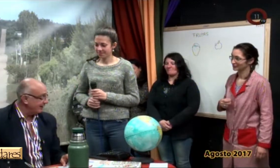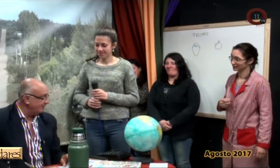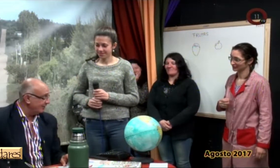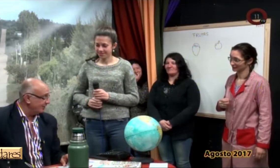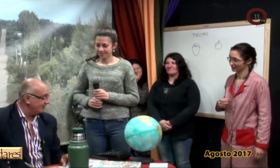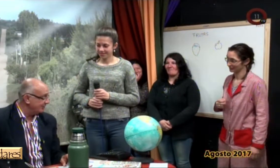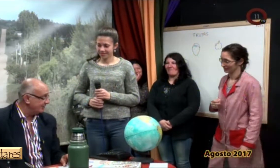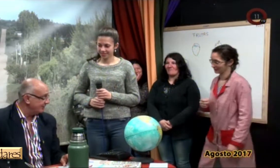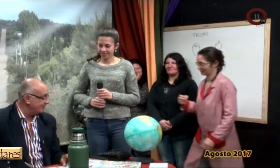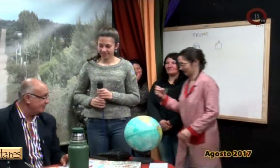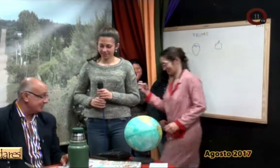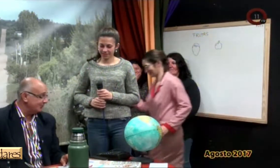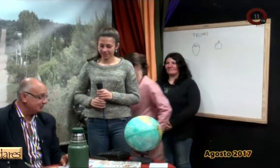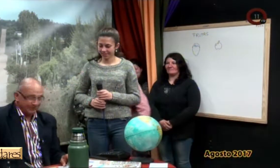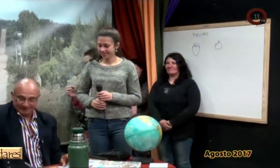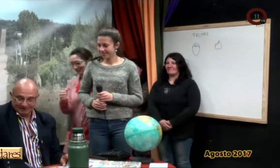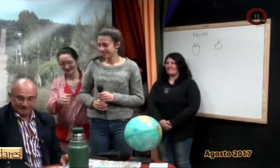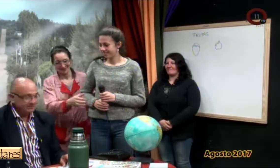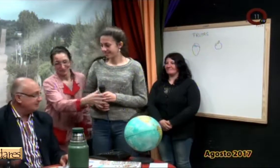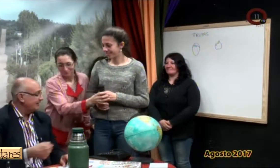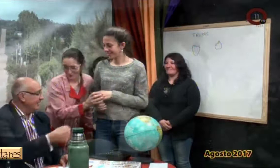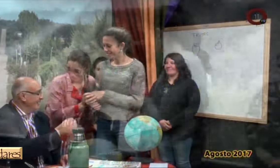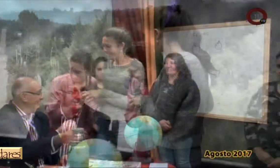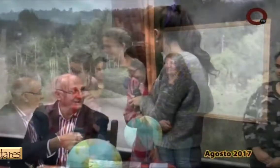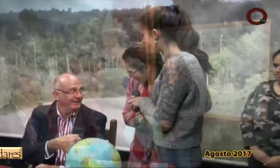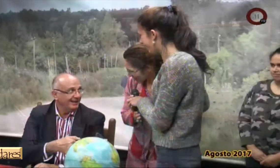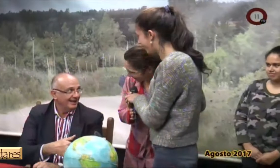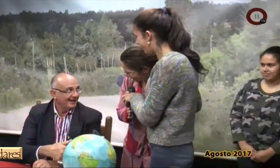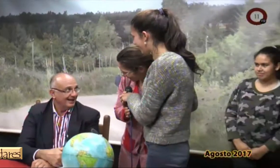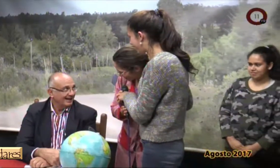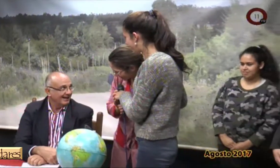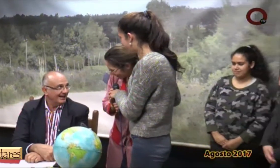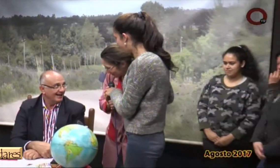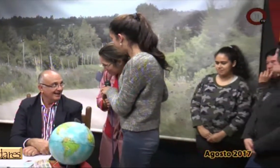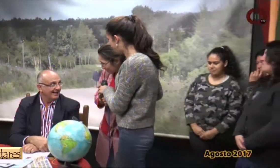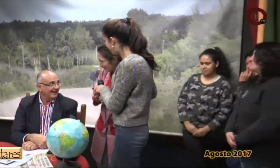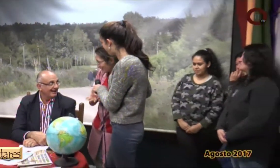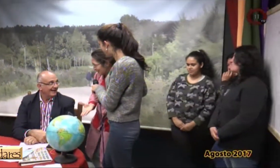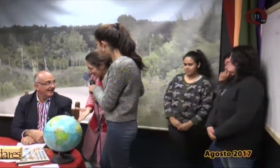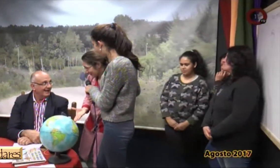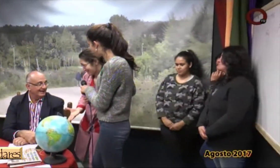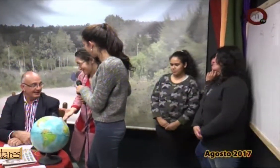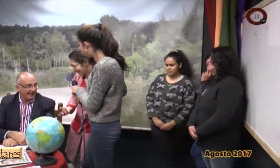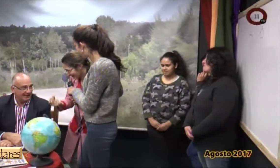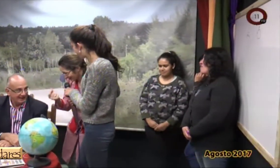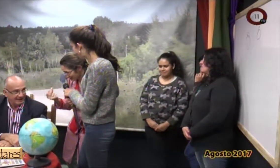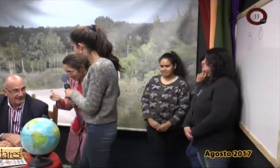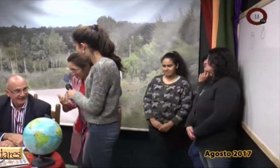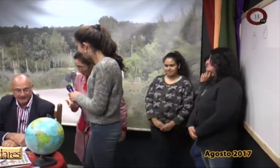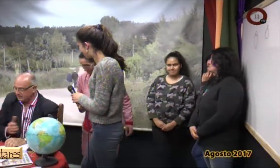micro Es micro No hace años Mirá que Ella es oyente Te lo pidió hablando ¿De qué? ¿Más rápido? Sí